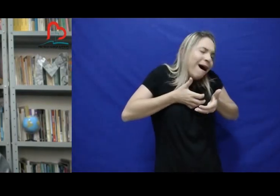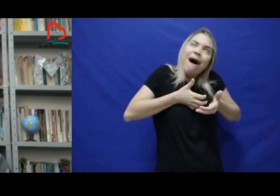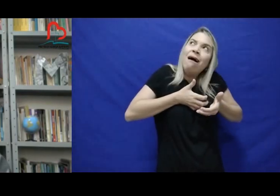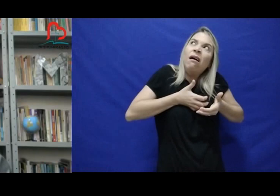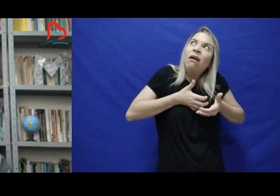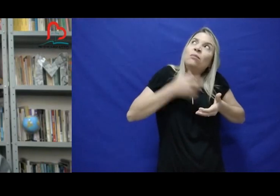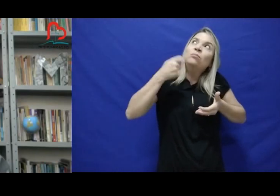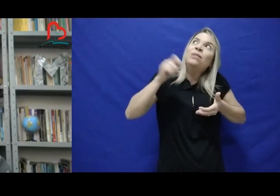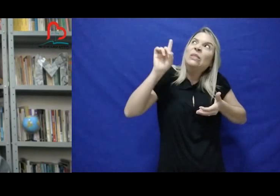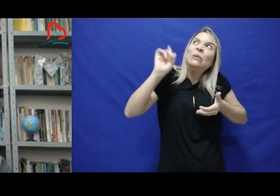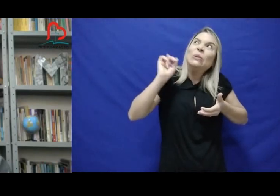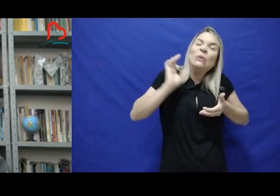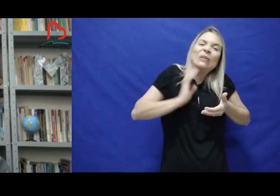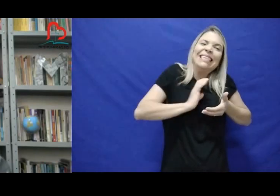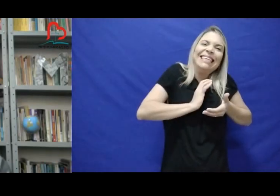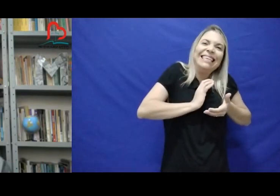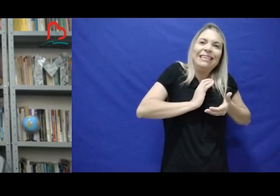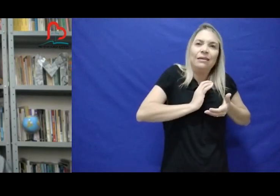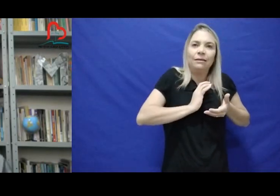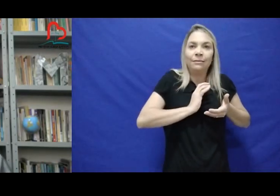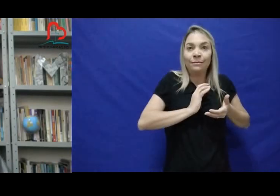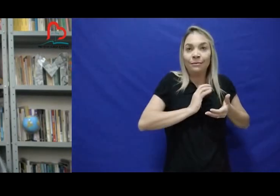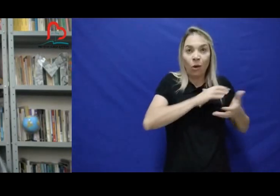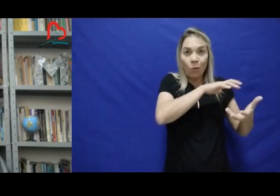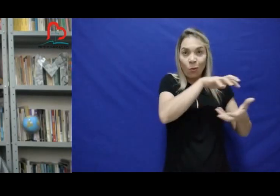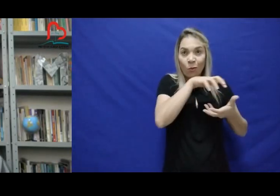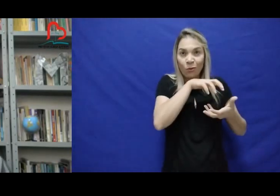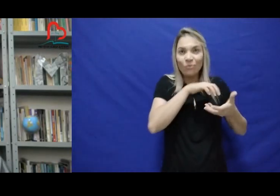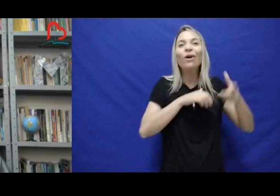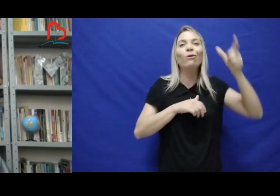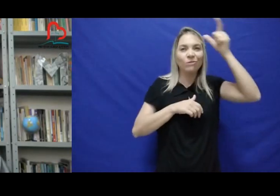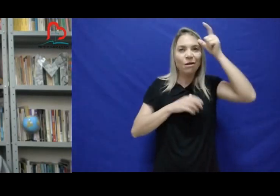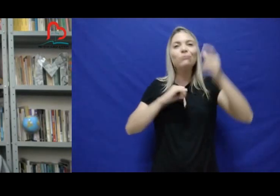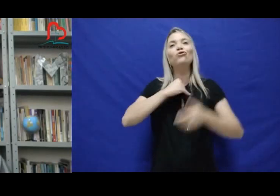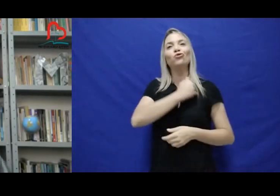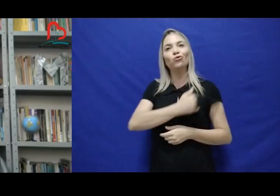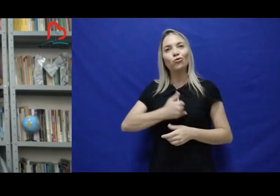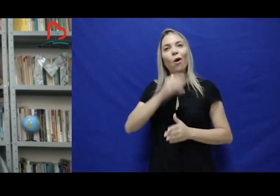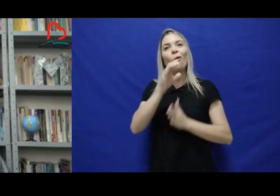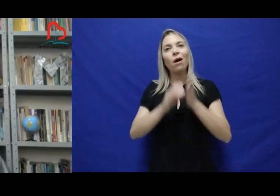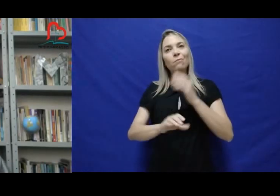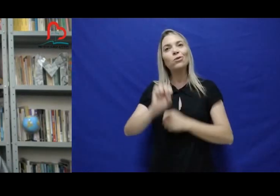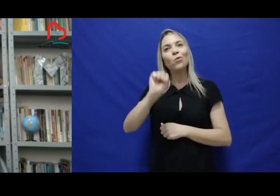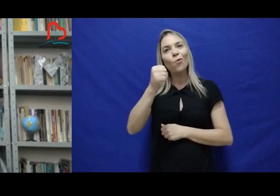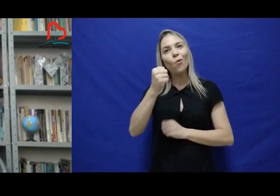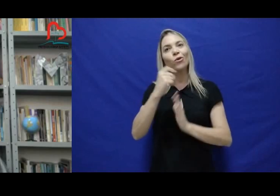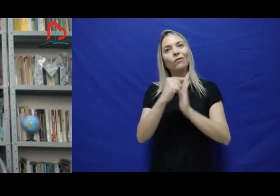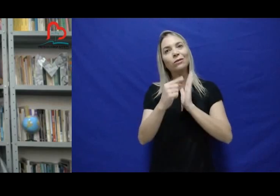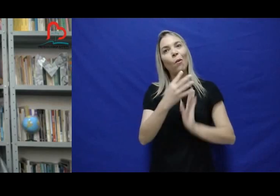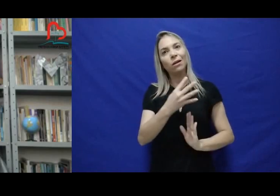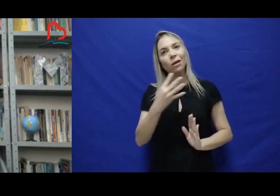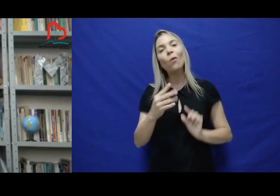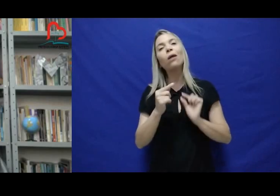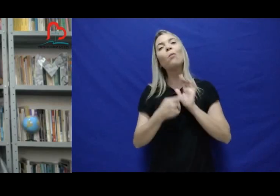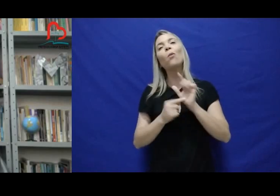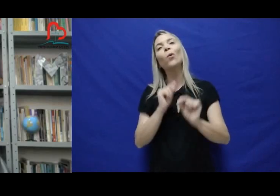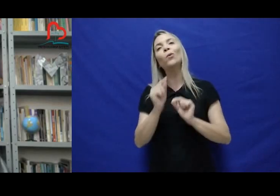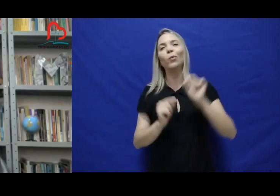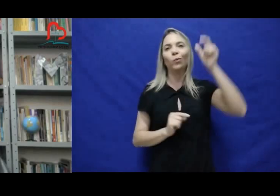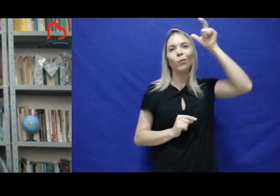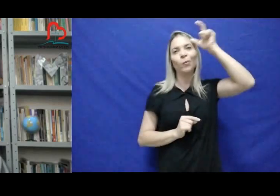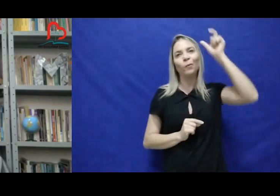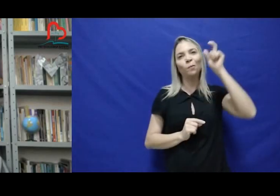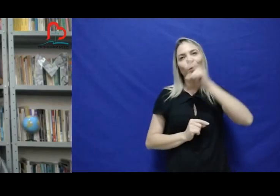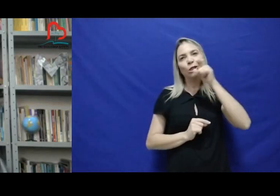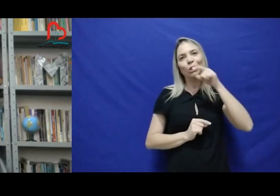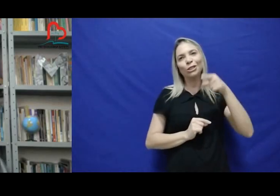tem toda a satisfação em Deus. Como Satanás é mentiroso, e a palavra de Deus diz em João 8,44, que ele